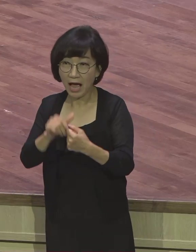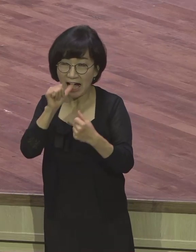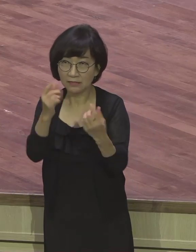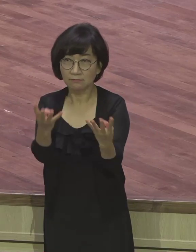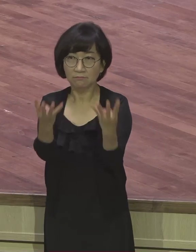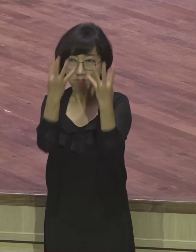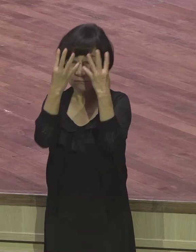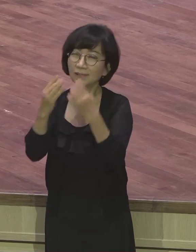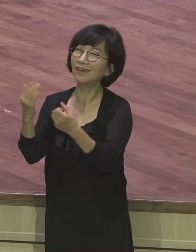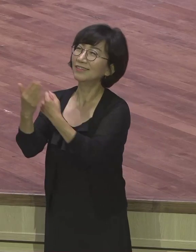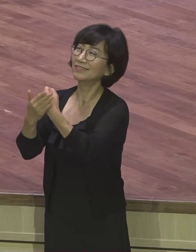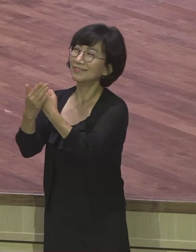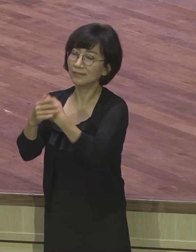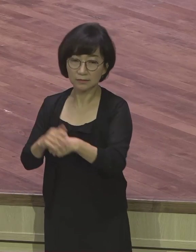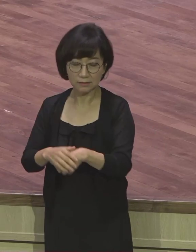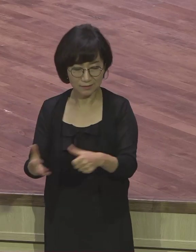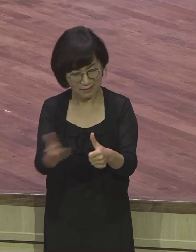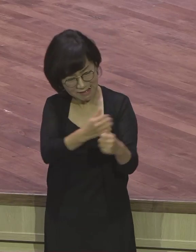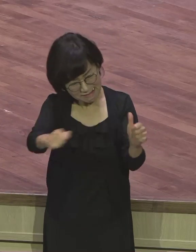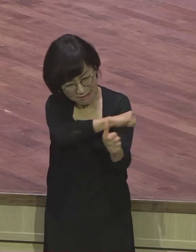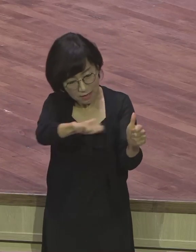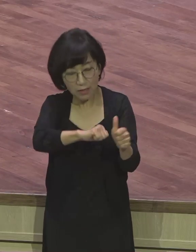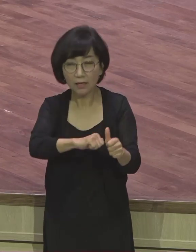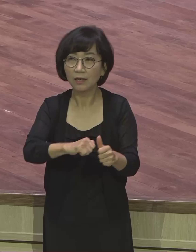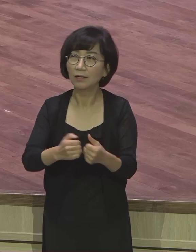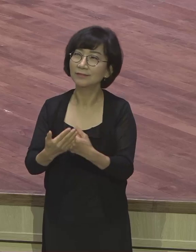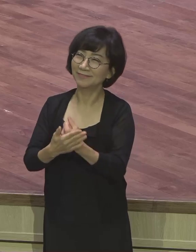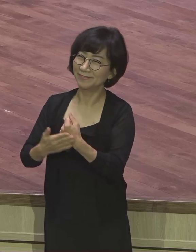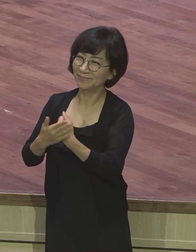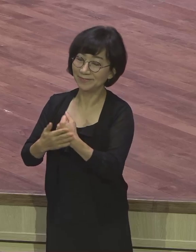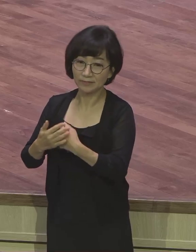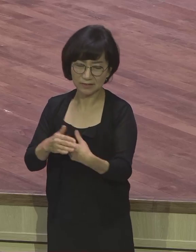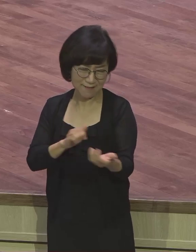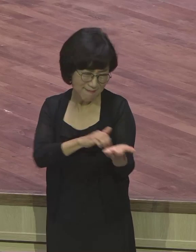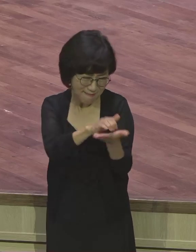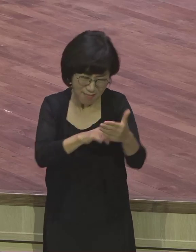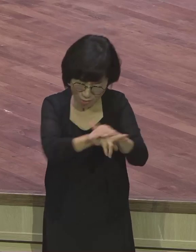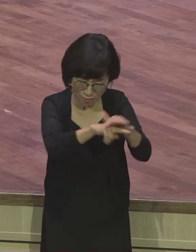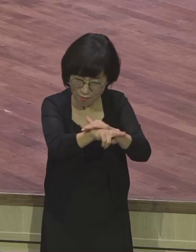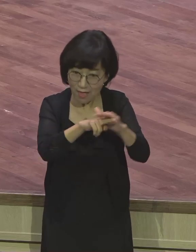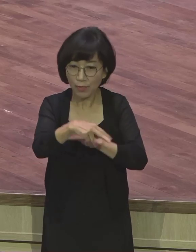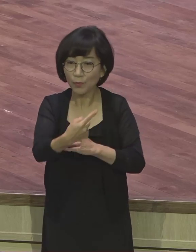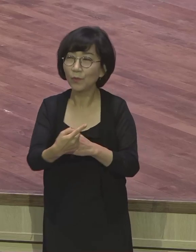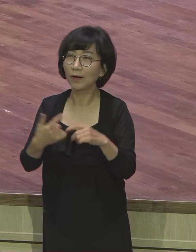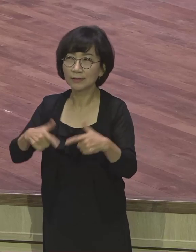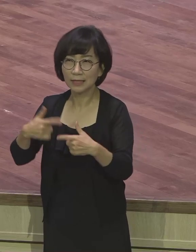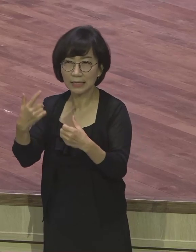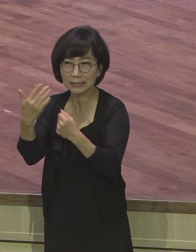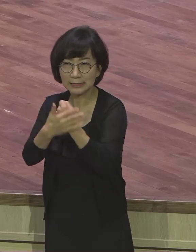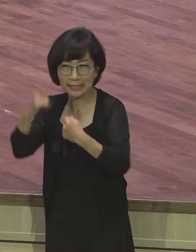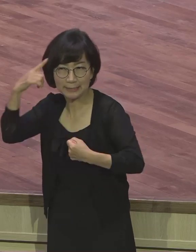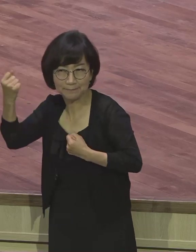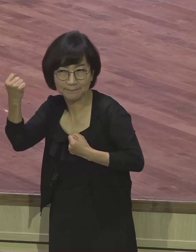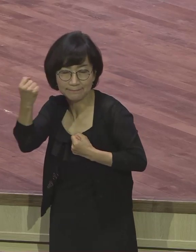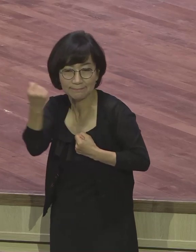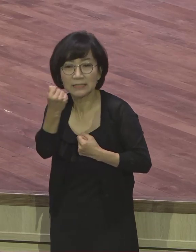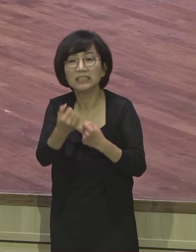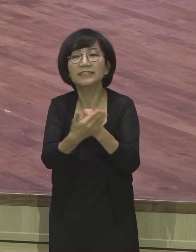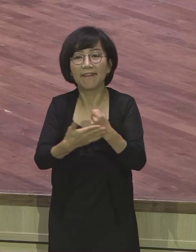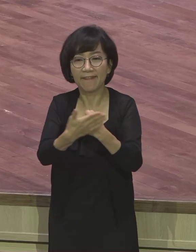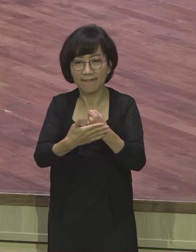가도 어디가 잡혀가 두드리를 맞아도 어디가 쫓겨 다녀도 늘 은혜였어.